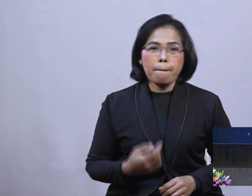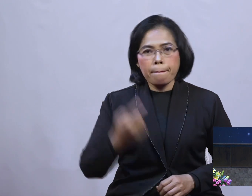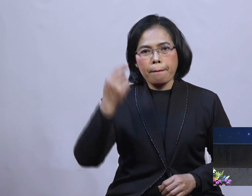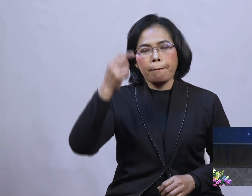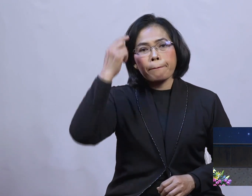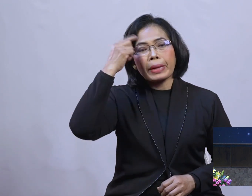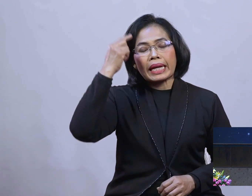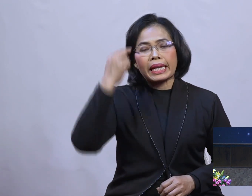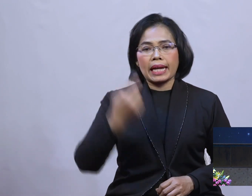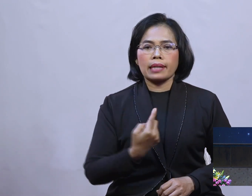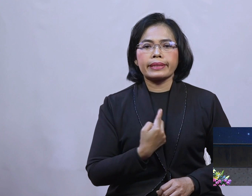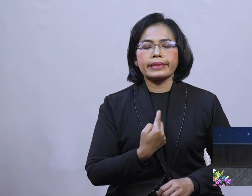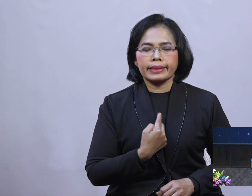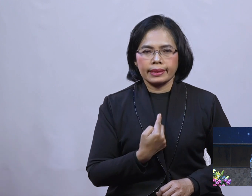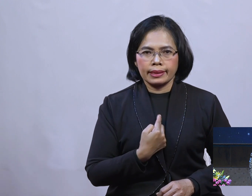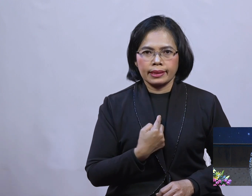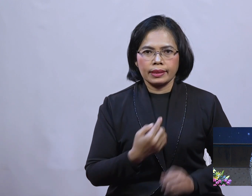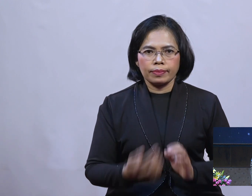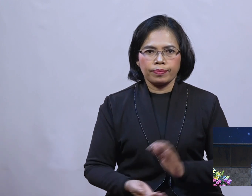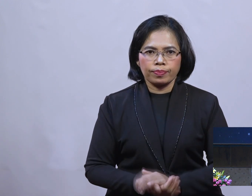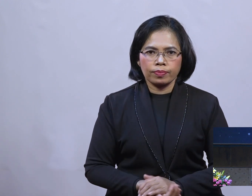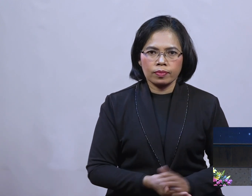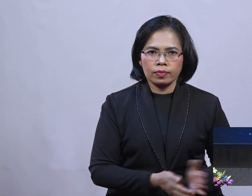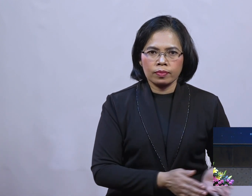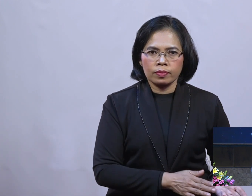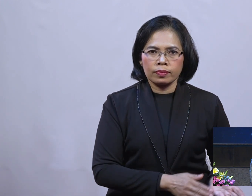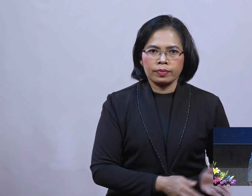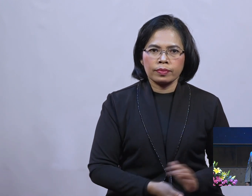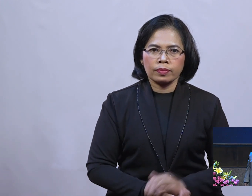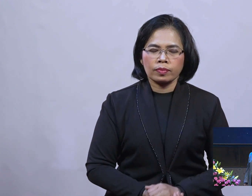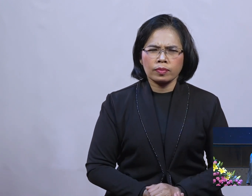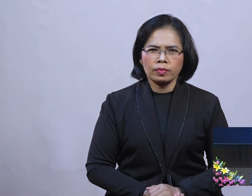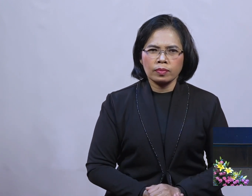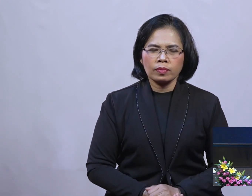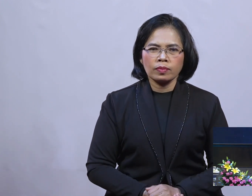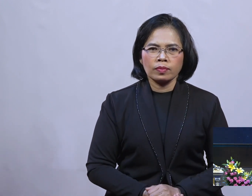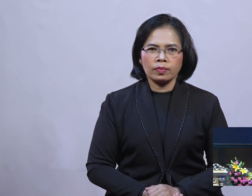sendiri hai saudara kekasih lem Tuhan